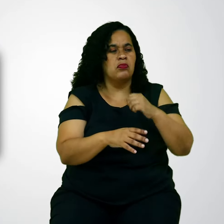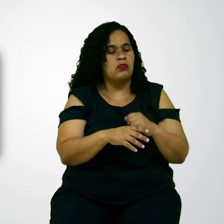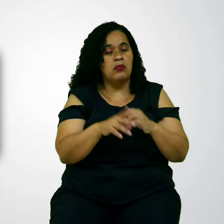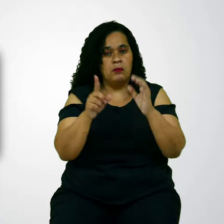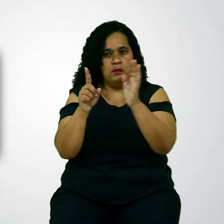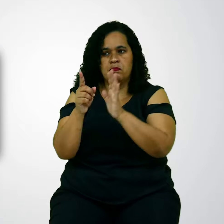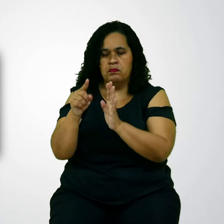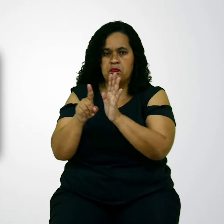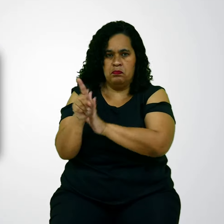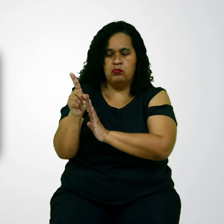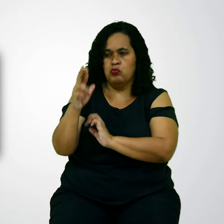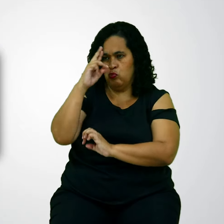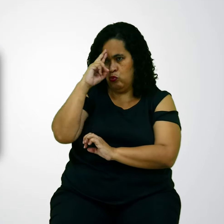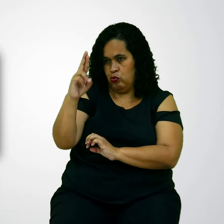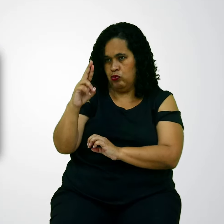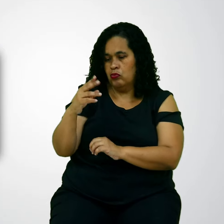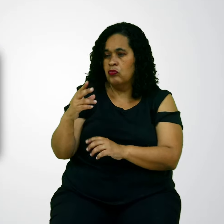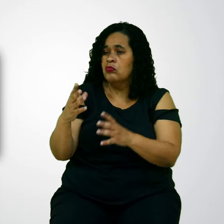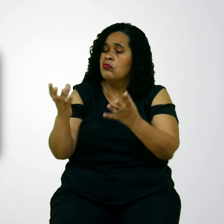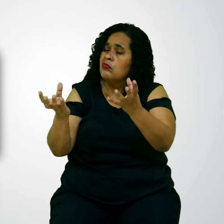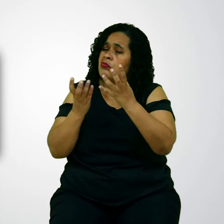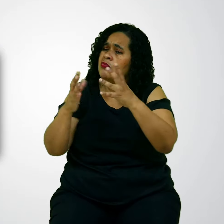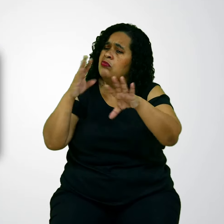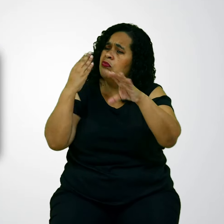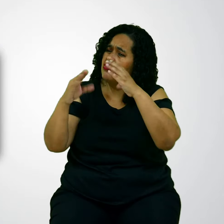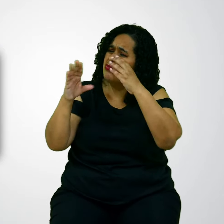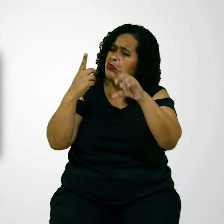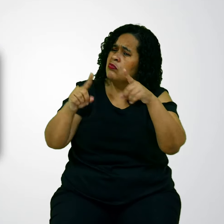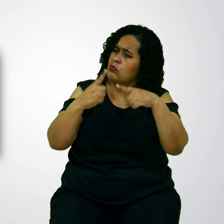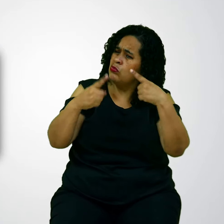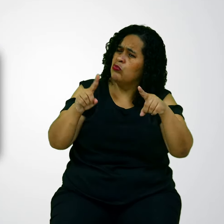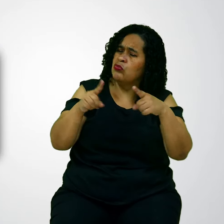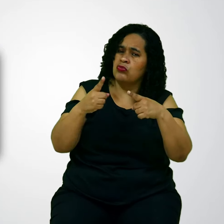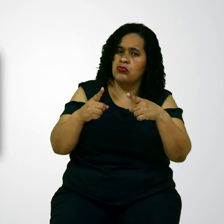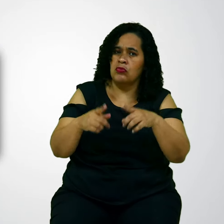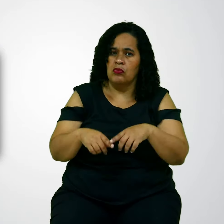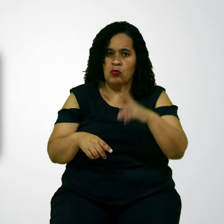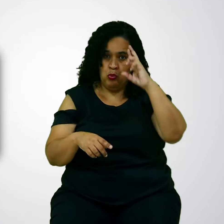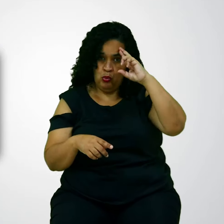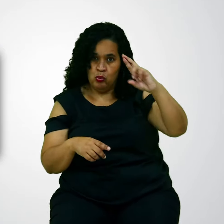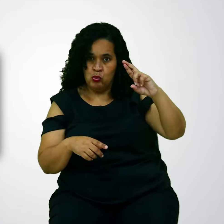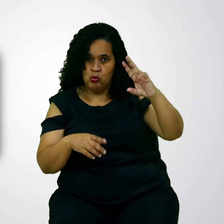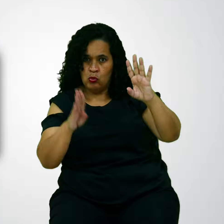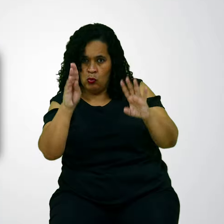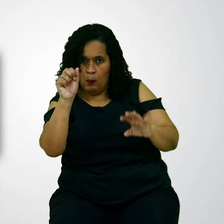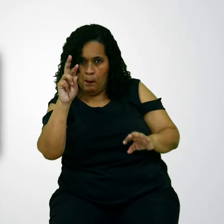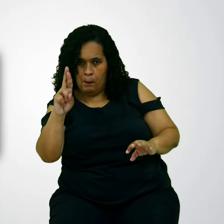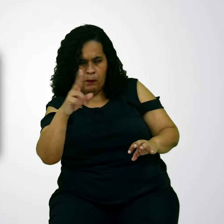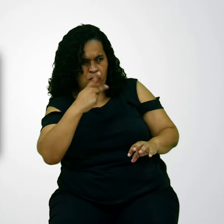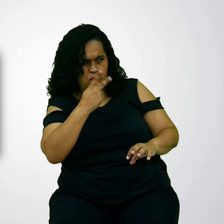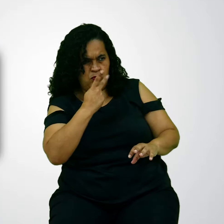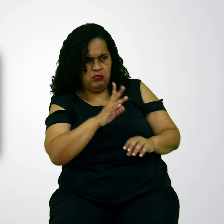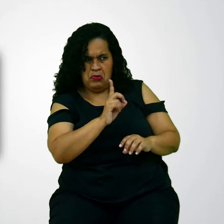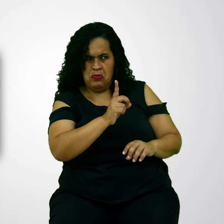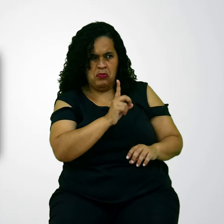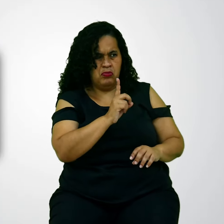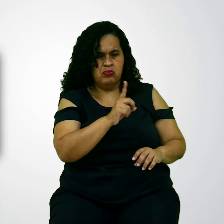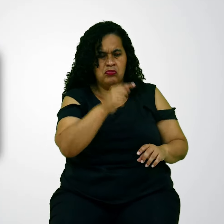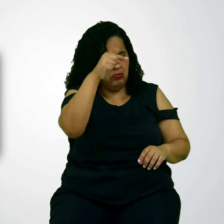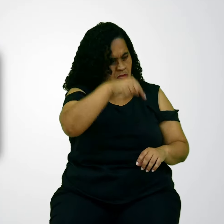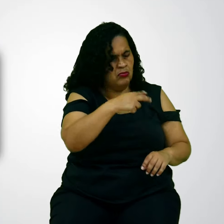não canta música evangélica, não. Então eles começaram a cantar músicas que não tinham assim